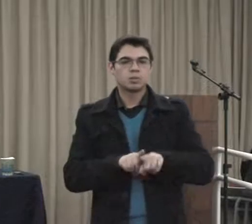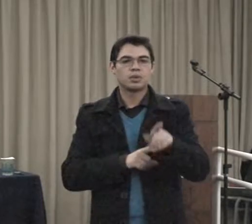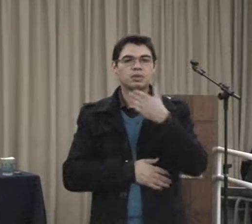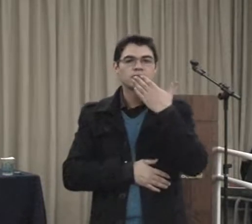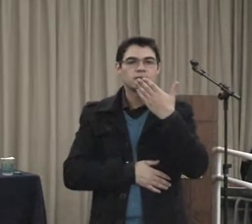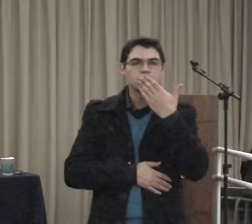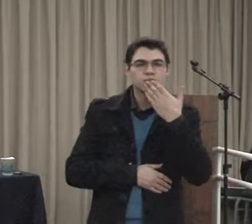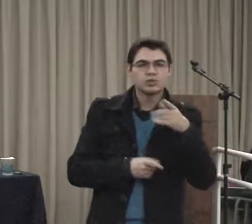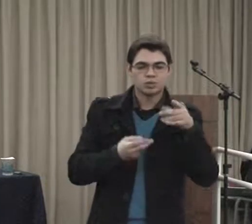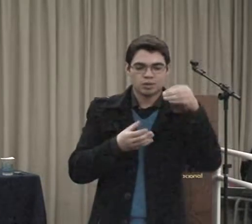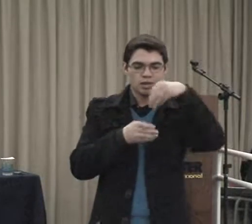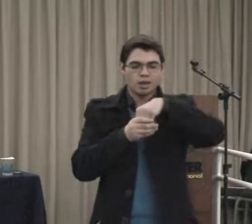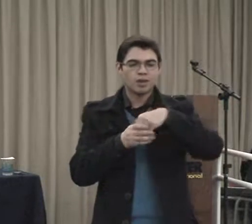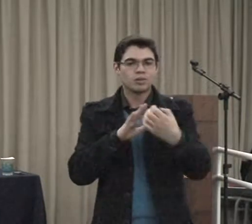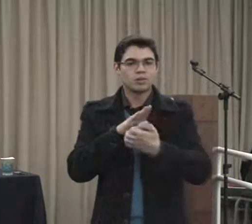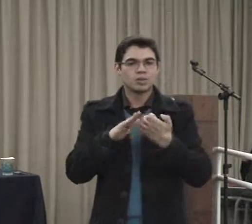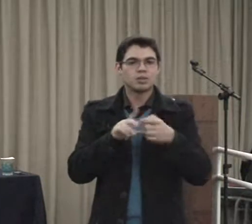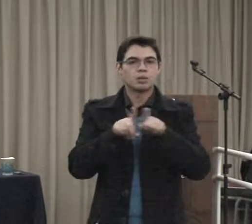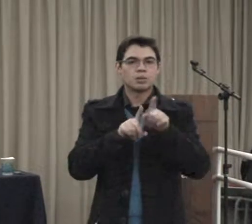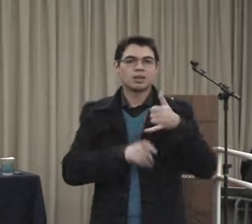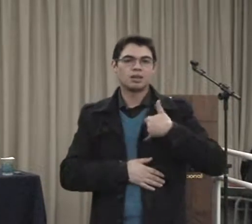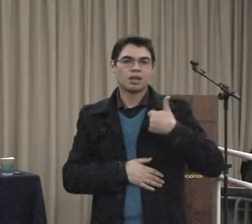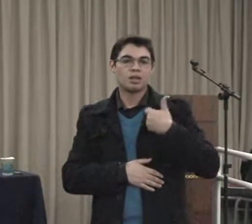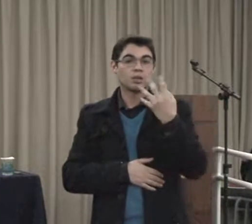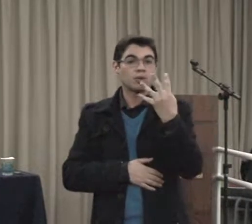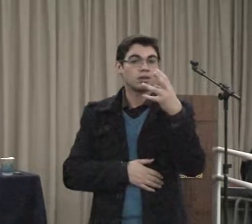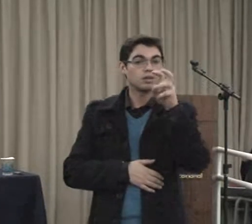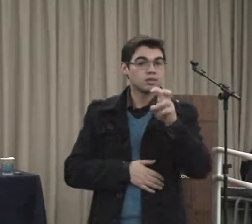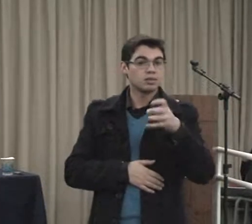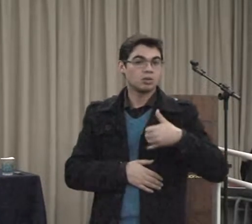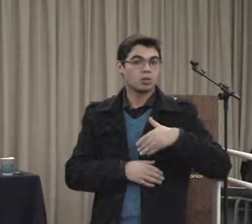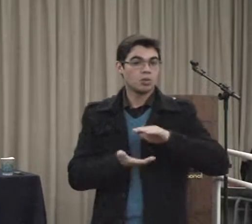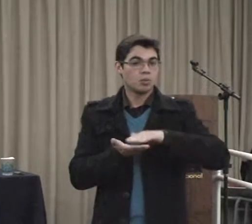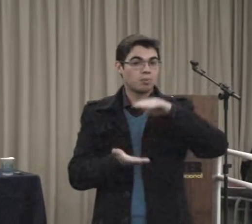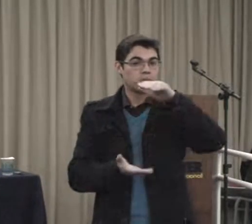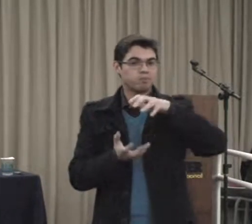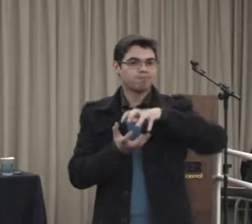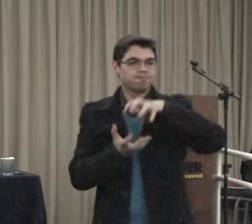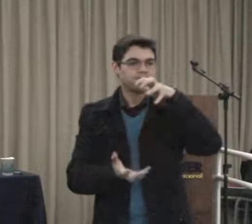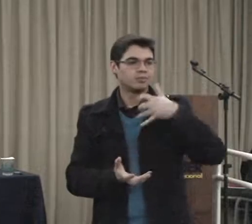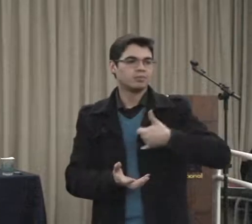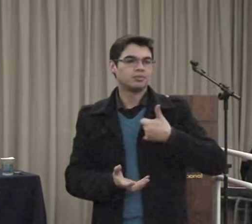índio, ela fala da pessoa com mais de 45 anos, ela fala